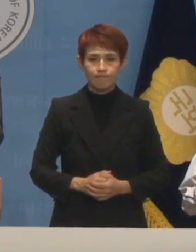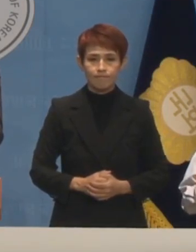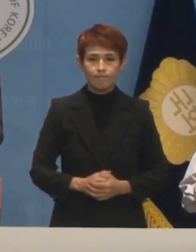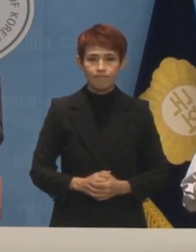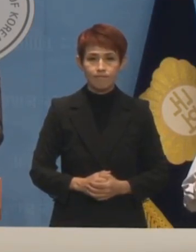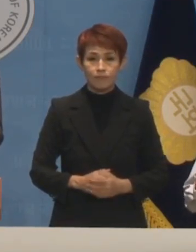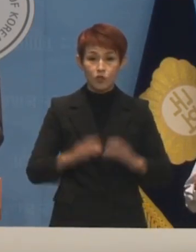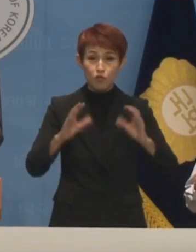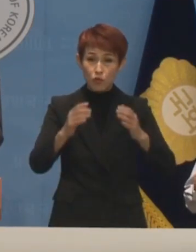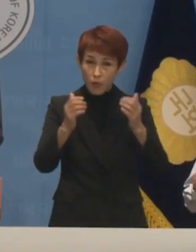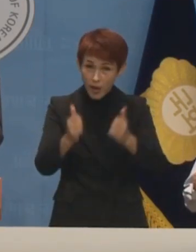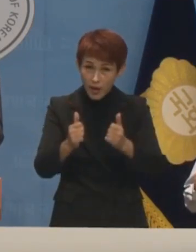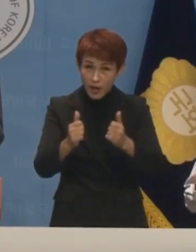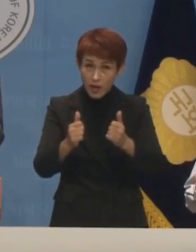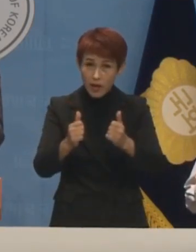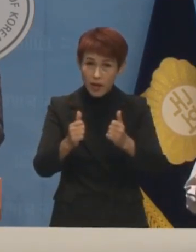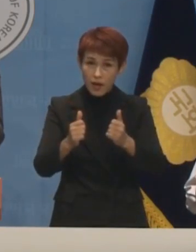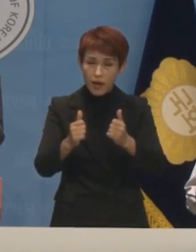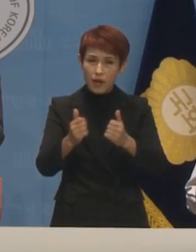국회도 그렇고요.